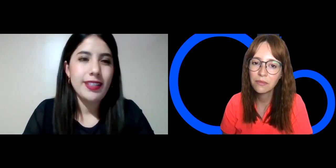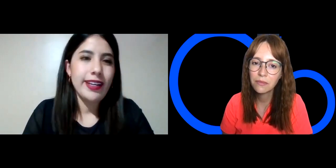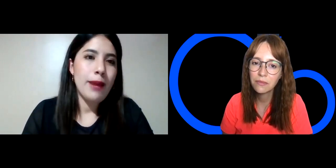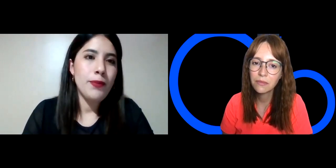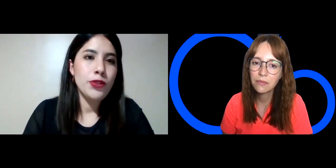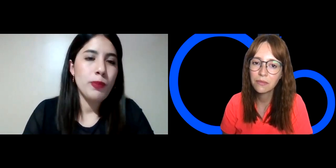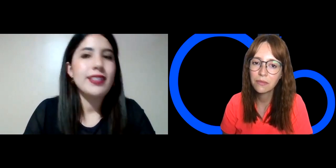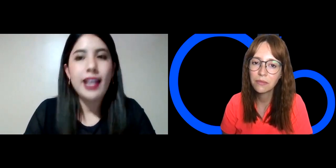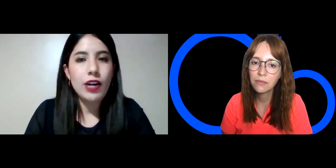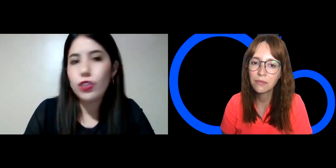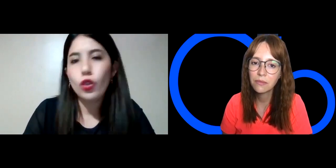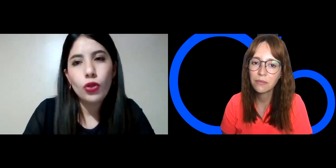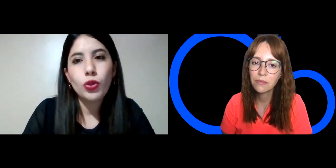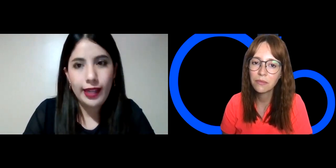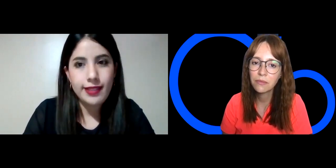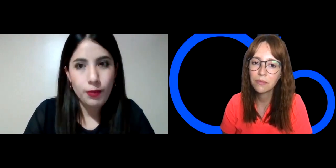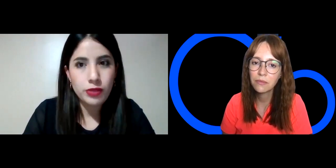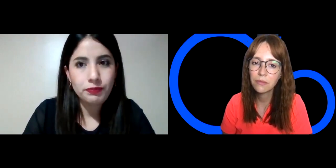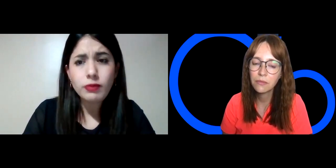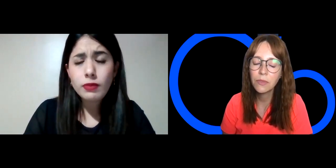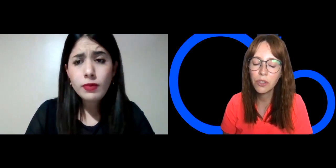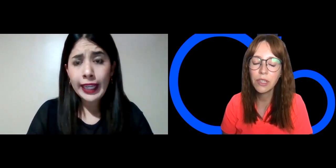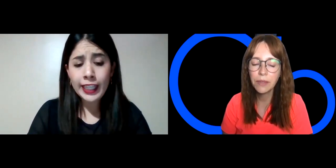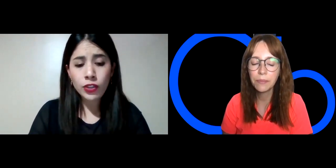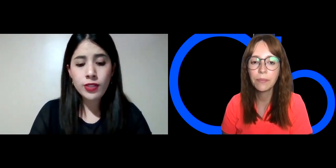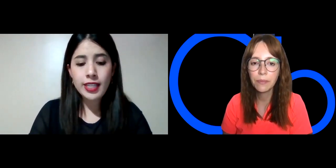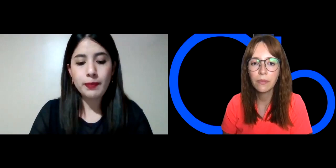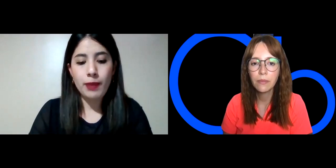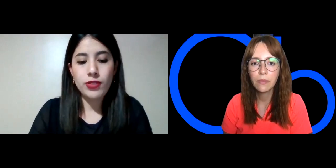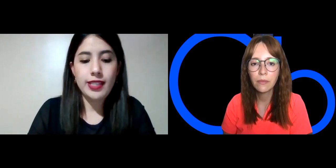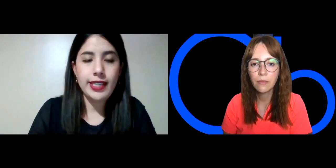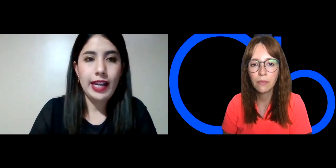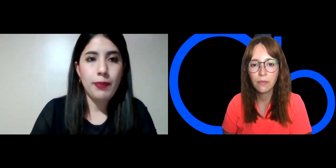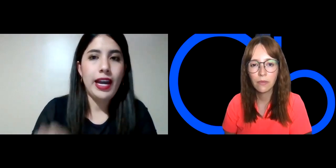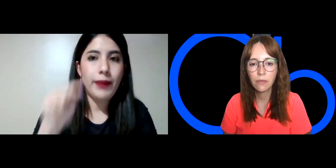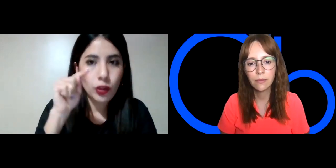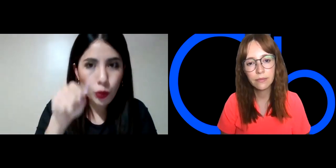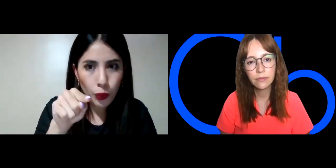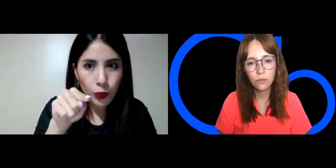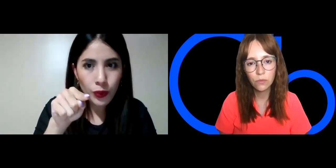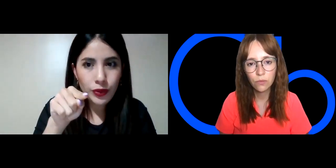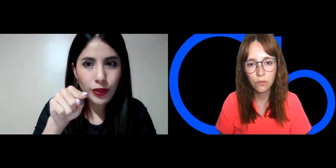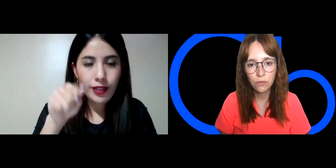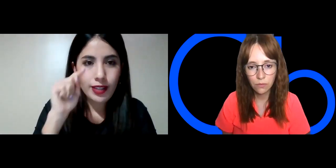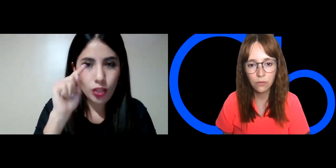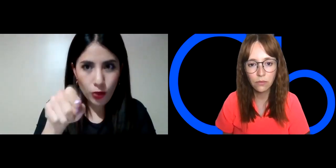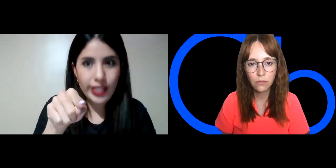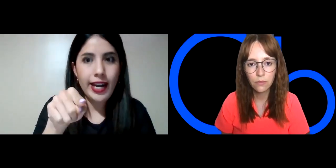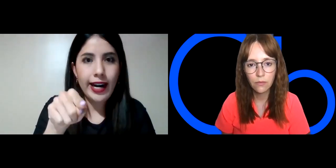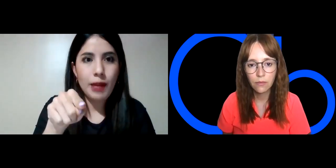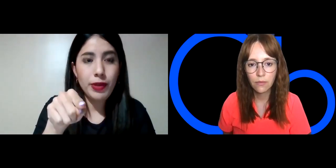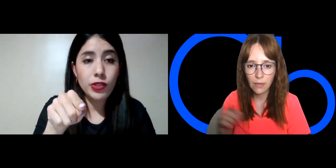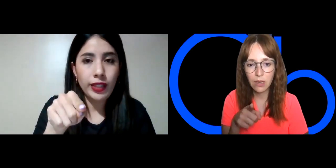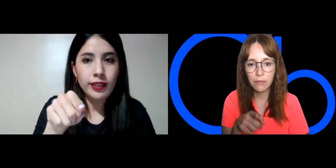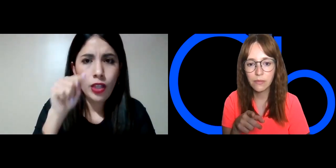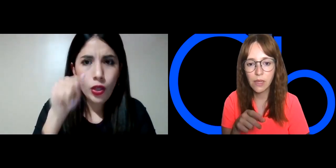utilizan. Seríamos más claros si no los utilizamos. Ok. Entonces, vamos a decir la palabra tú, es como señalar a